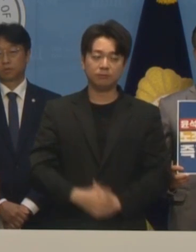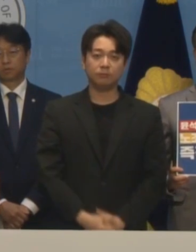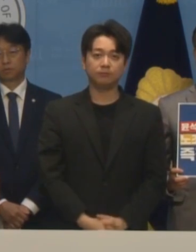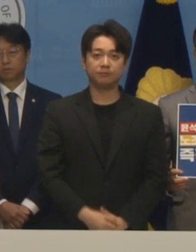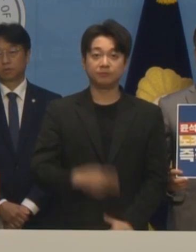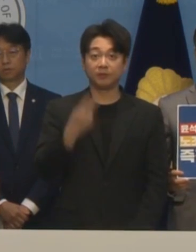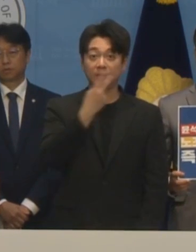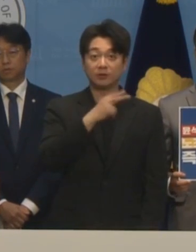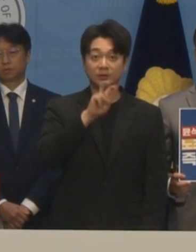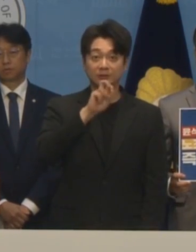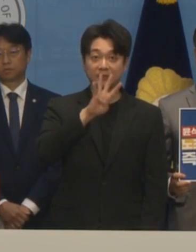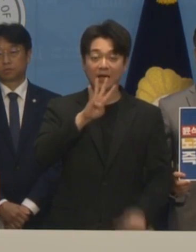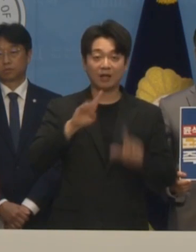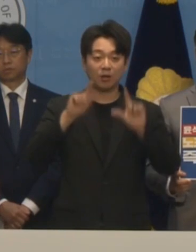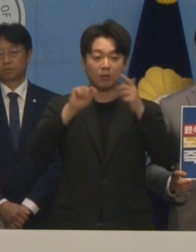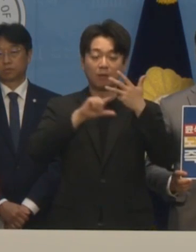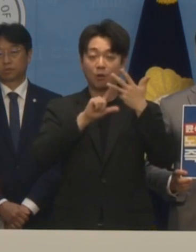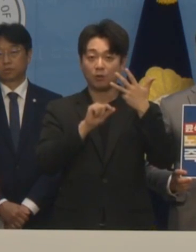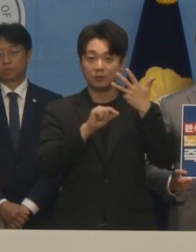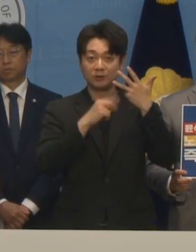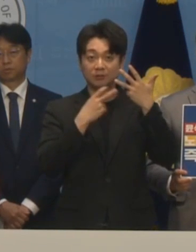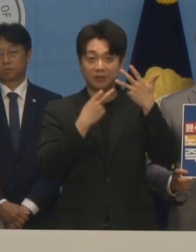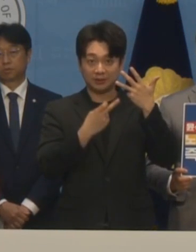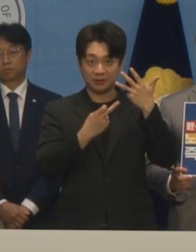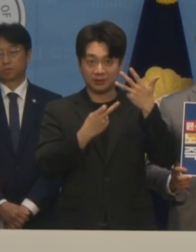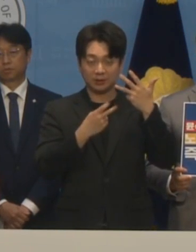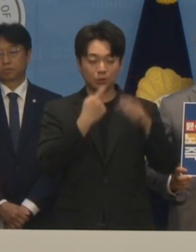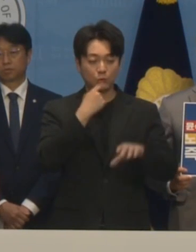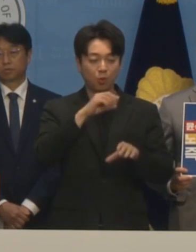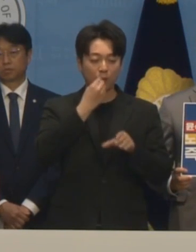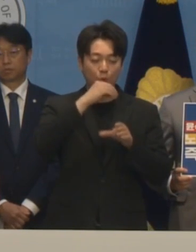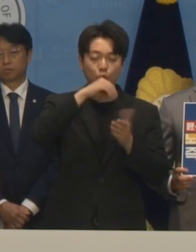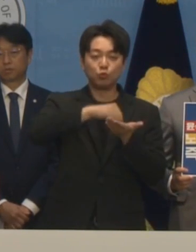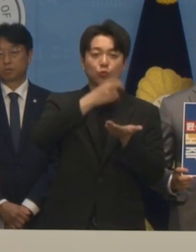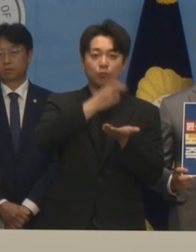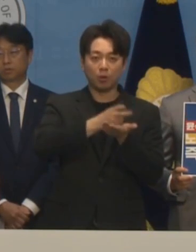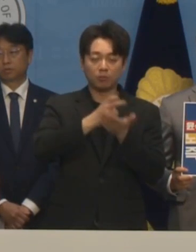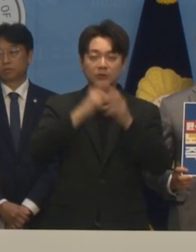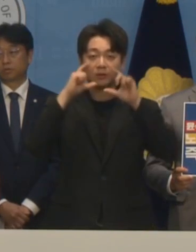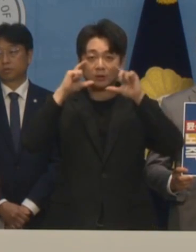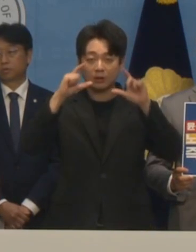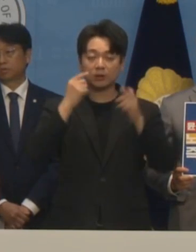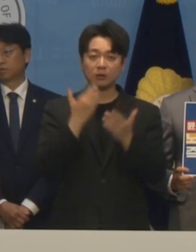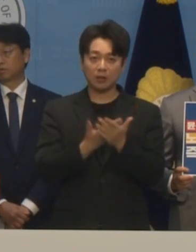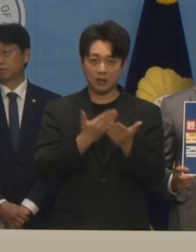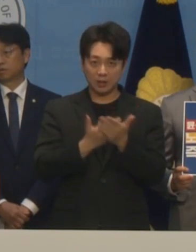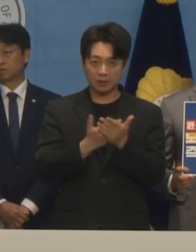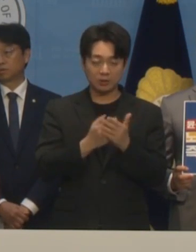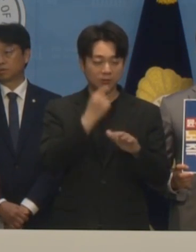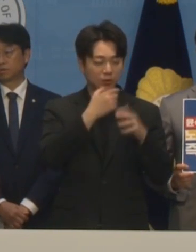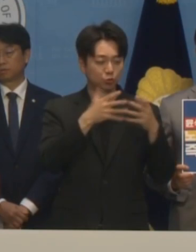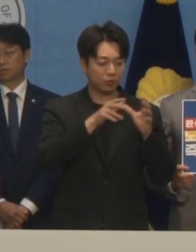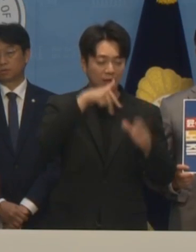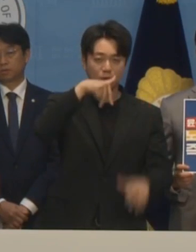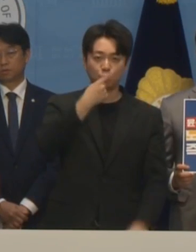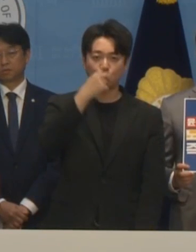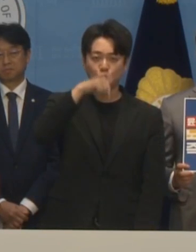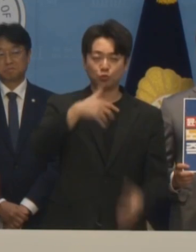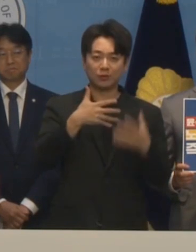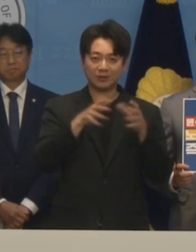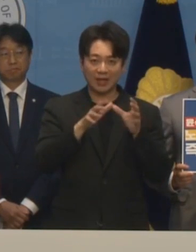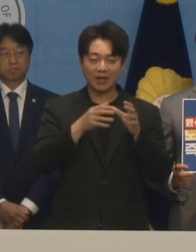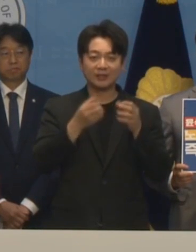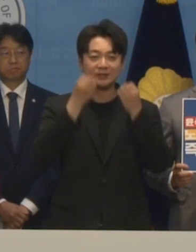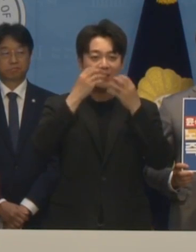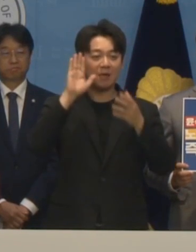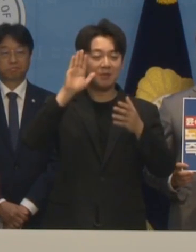2024년 8월 12일 노란봉투법 공포를 촉구하는 더불어민주당, 조국혁신당, 진보당,